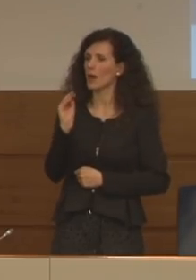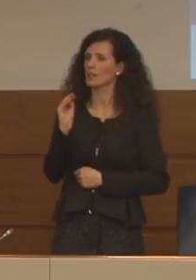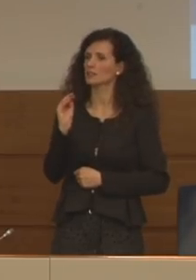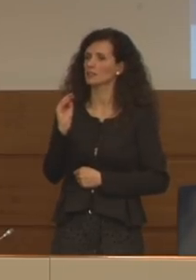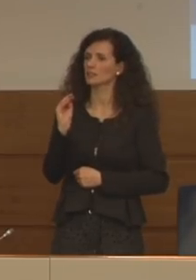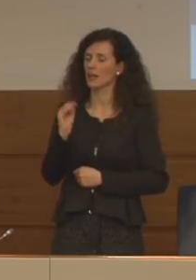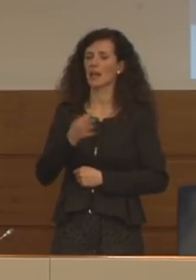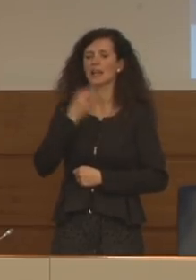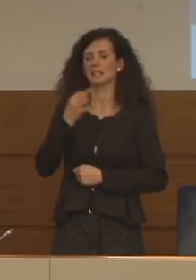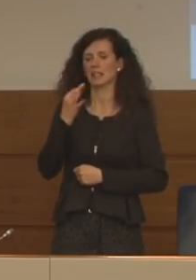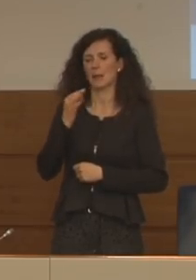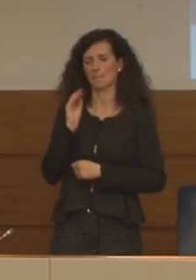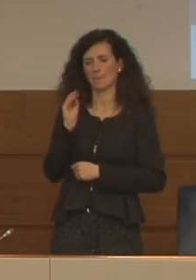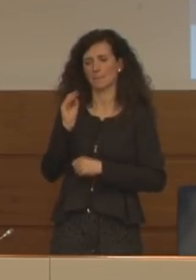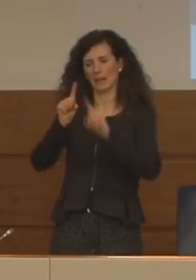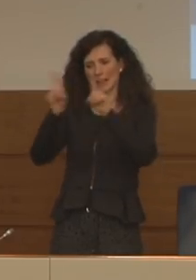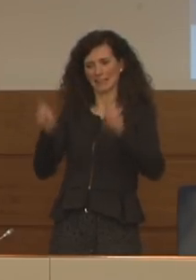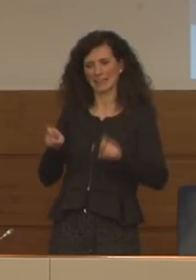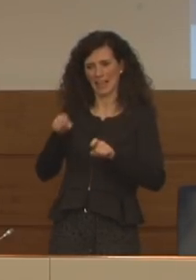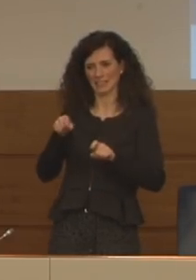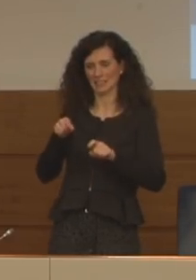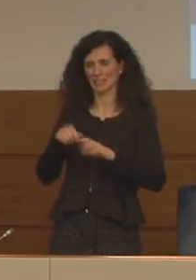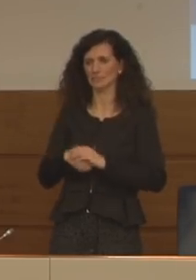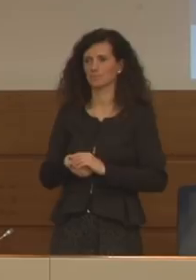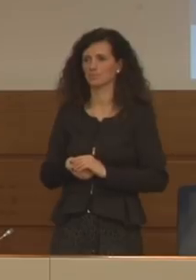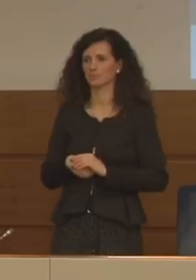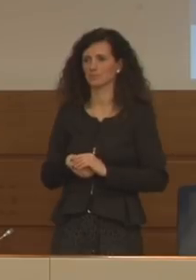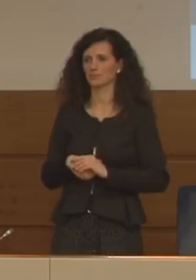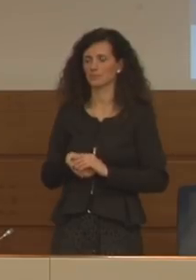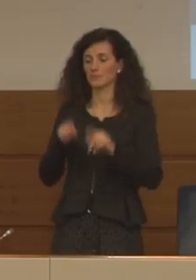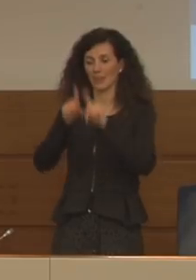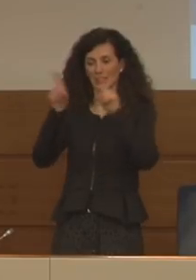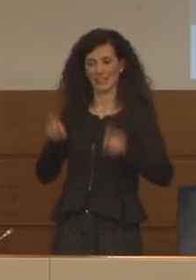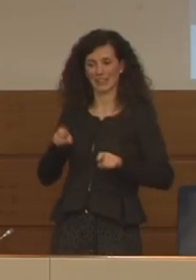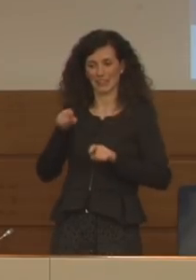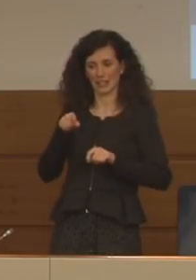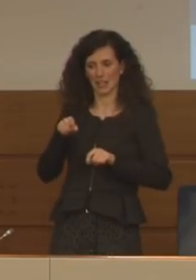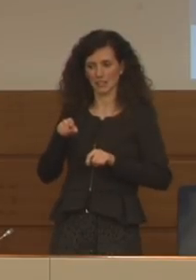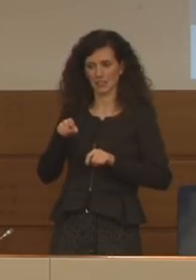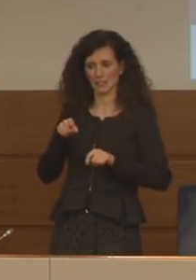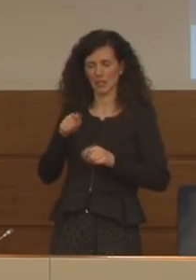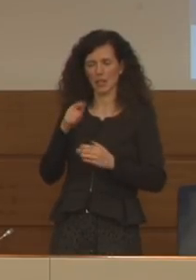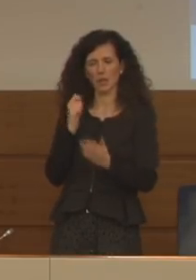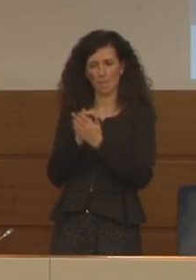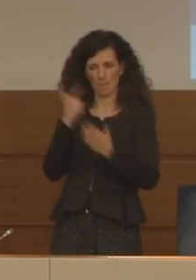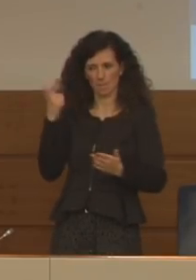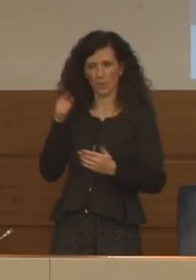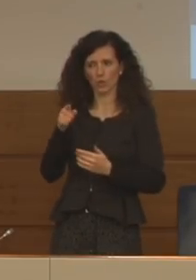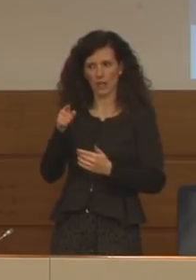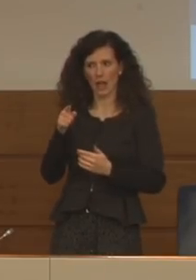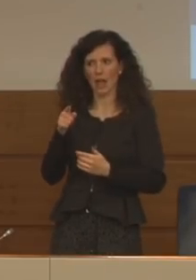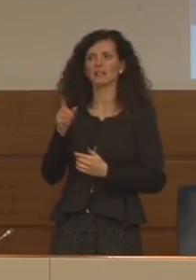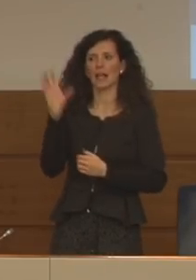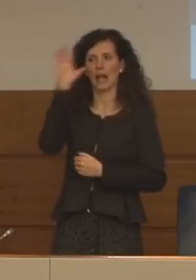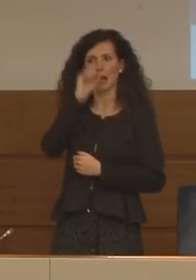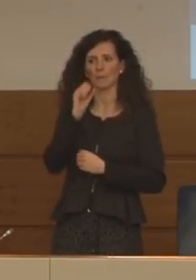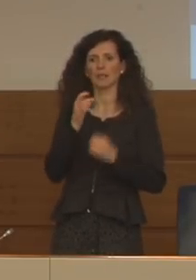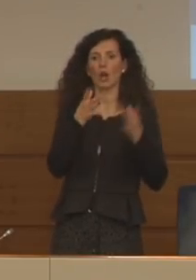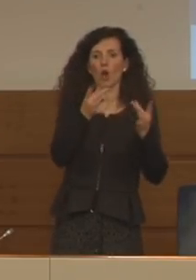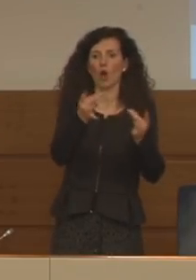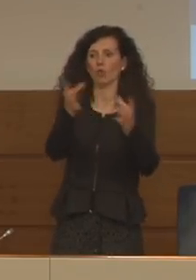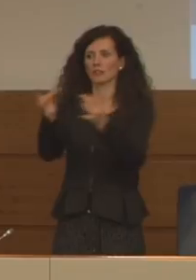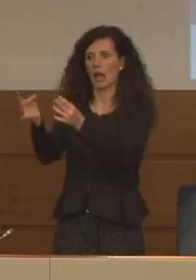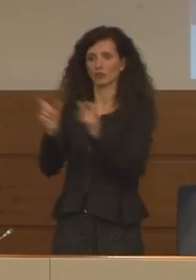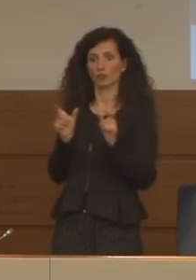sempre sui test quanto è importante il test non solo per il contenimento del contagio ma anche